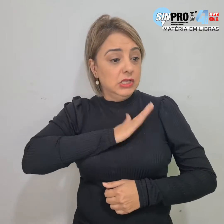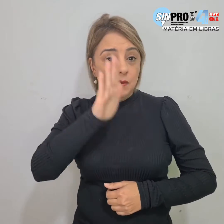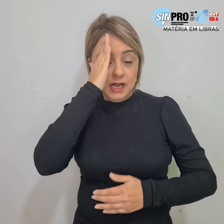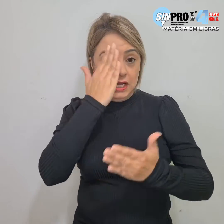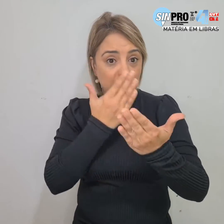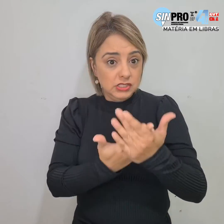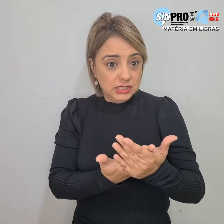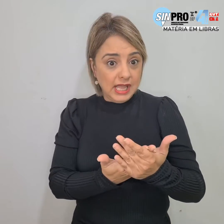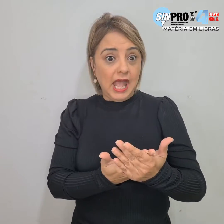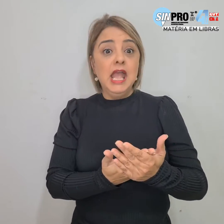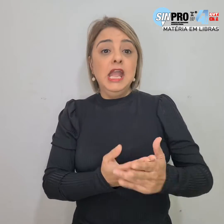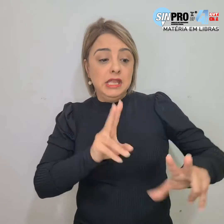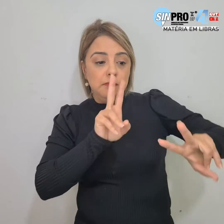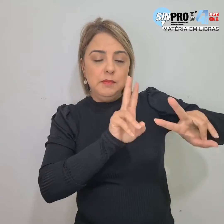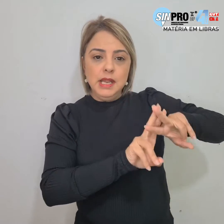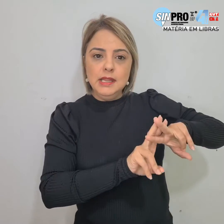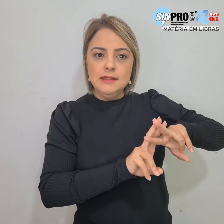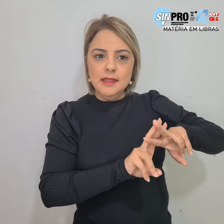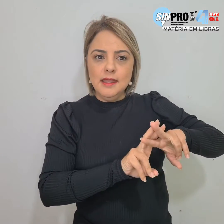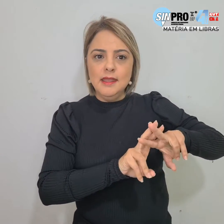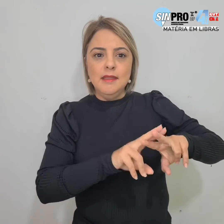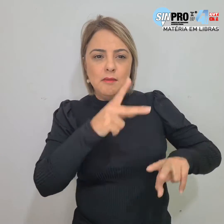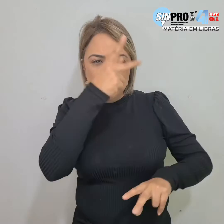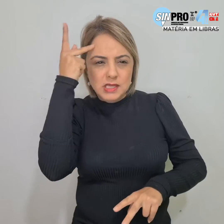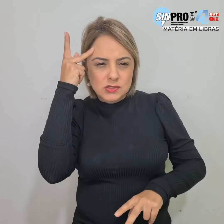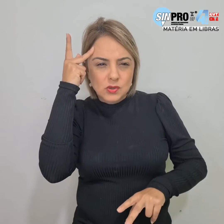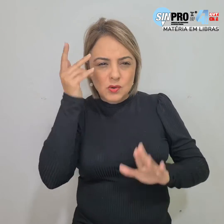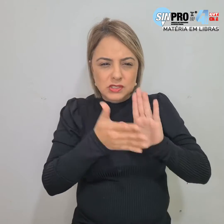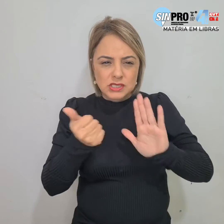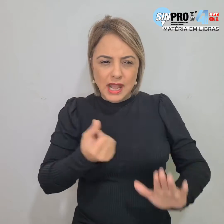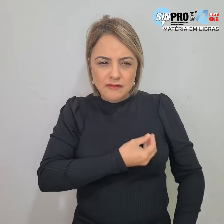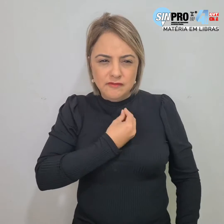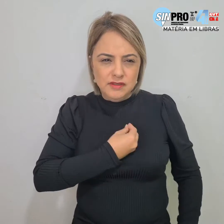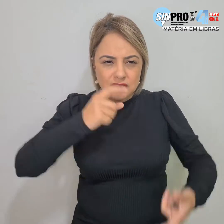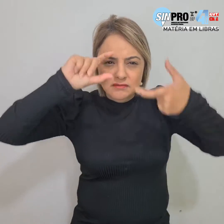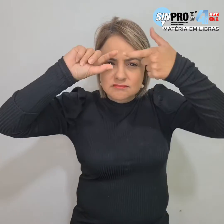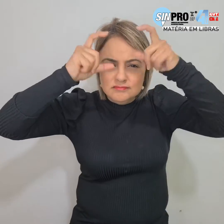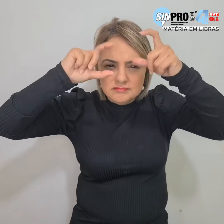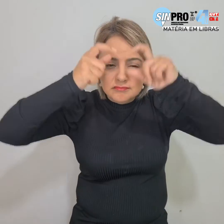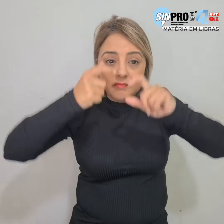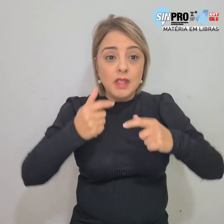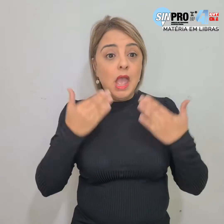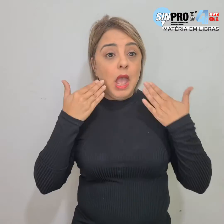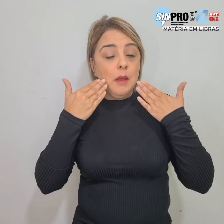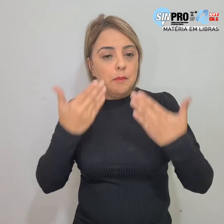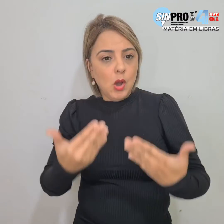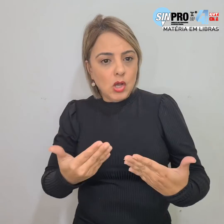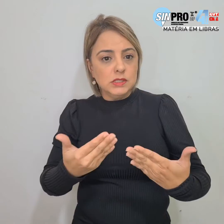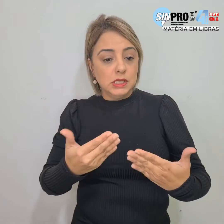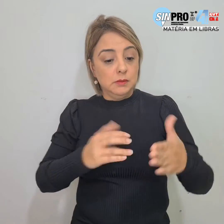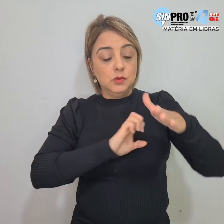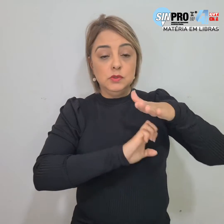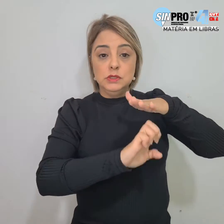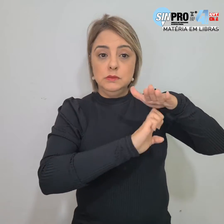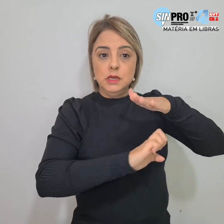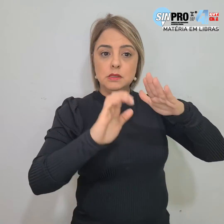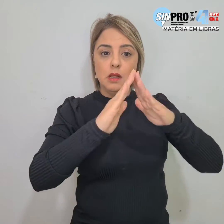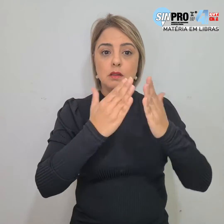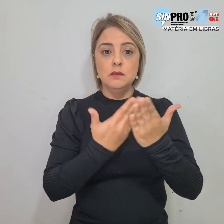confinar é subtrair a vida é paradoxal. Mostra que, para os mantenedores das escolas e empresários, o fechamento